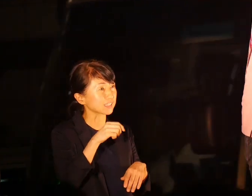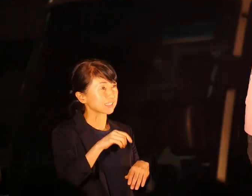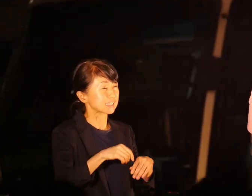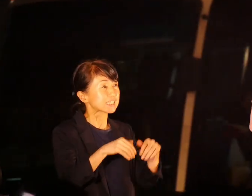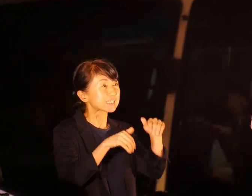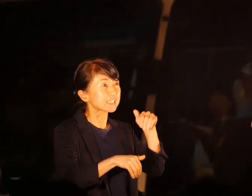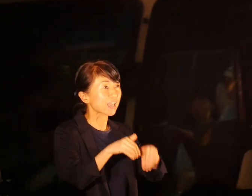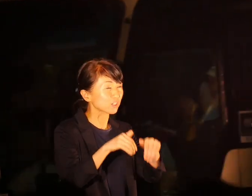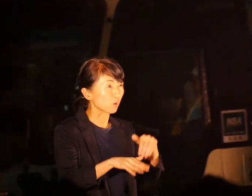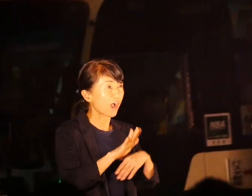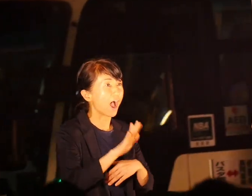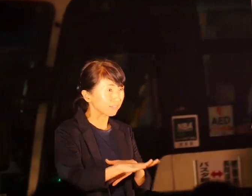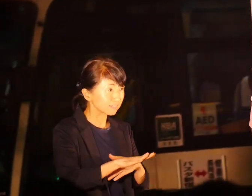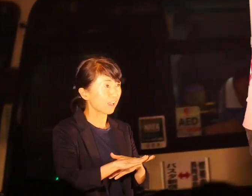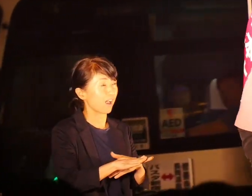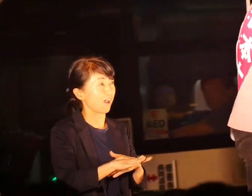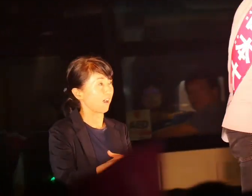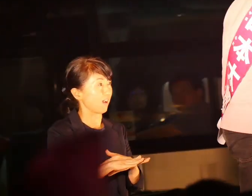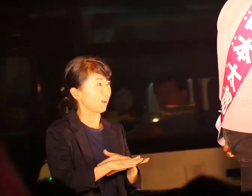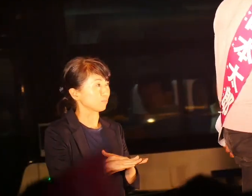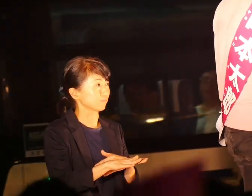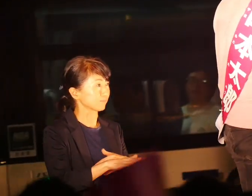してくれたんでしょ。